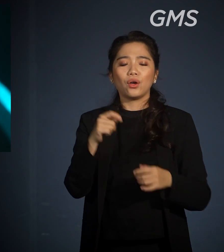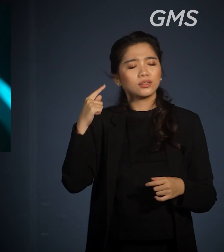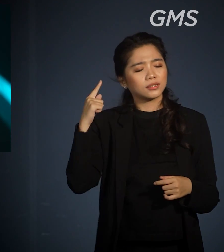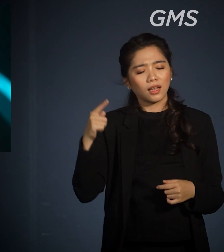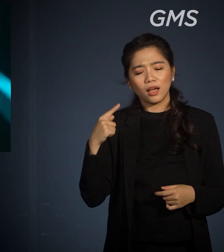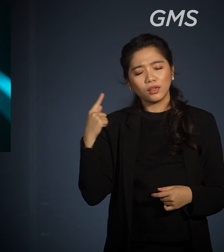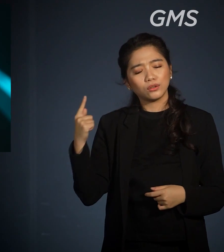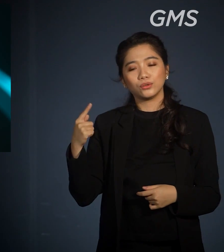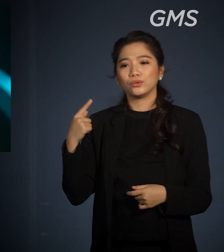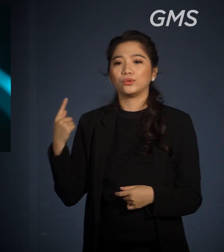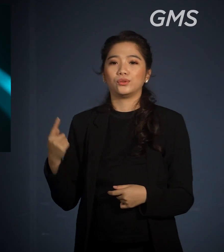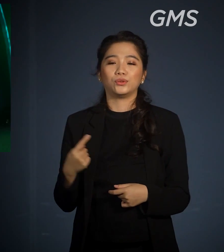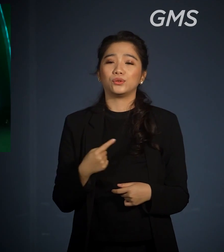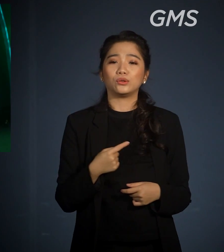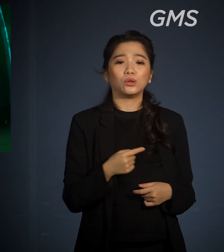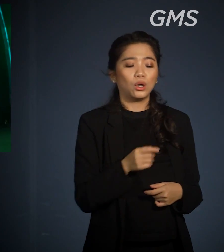menolong selalu.